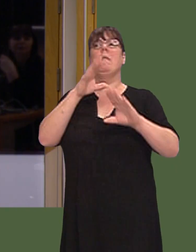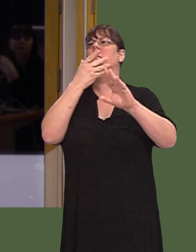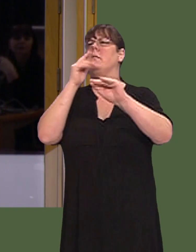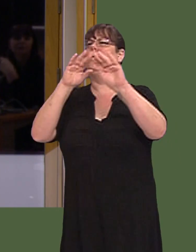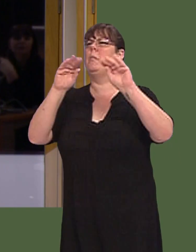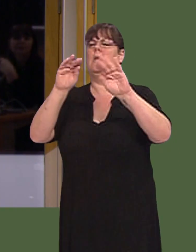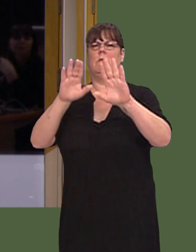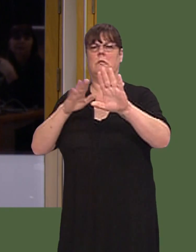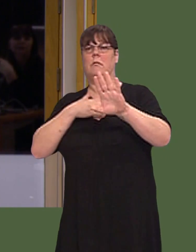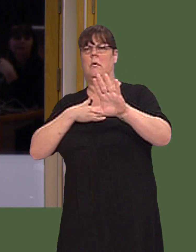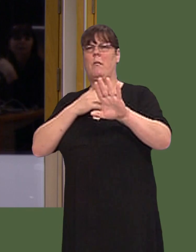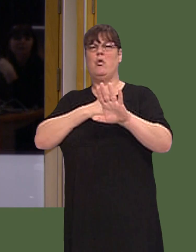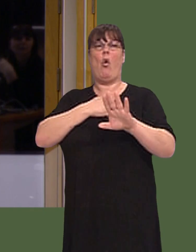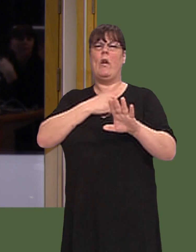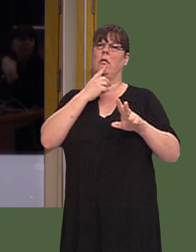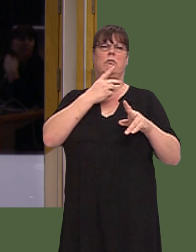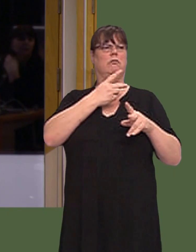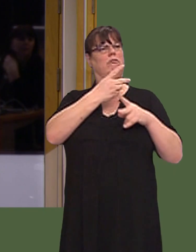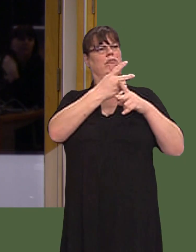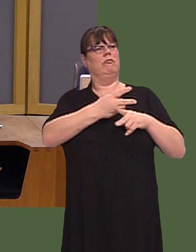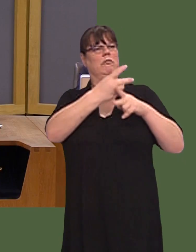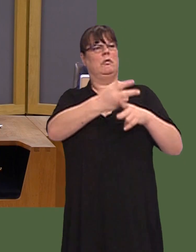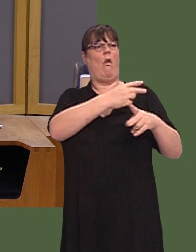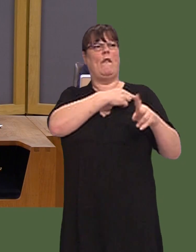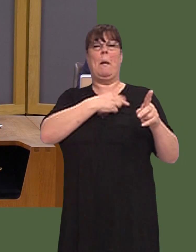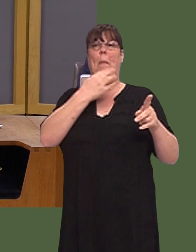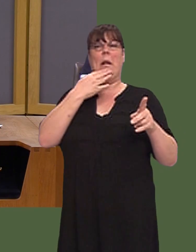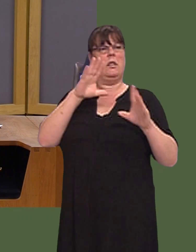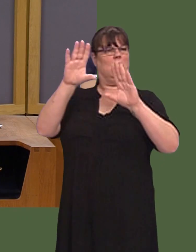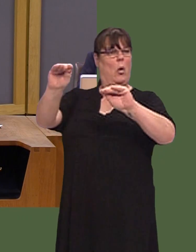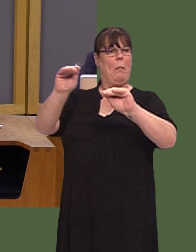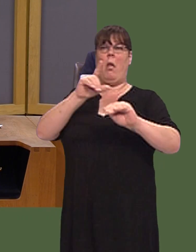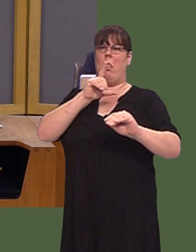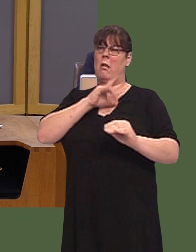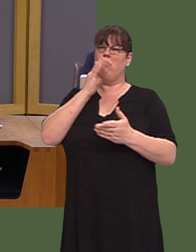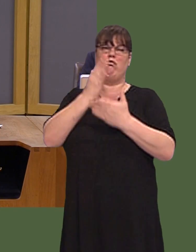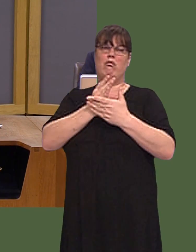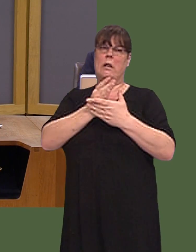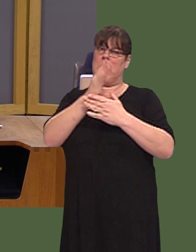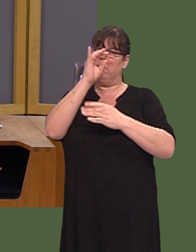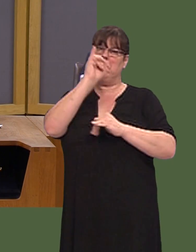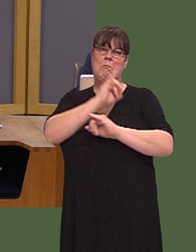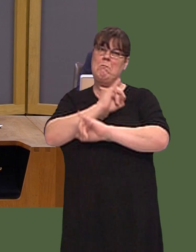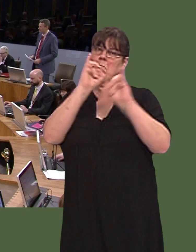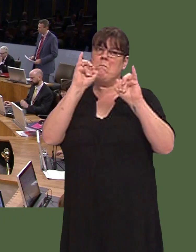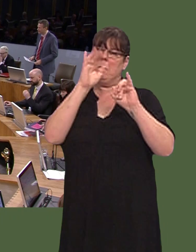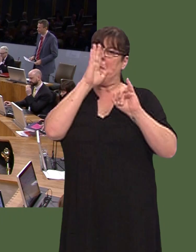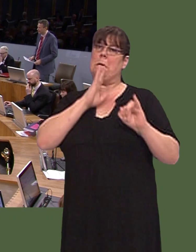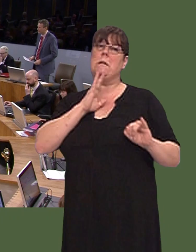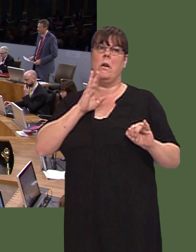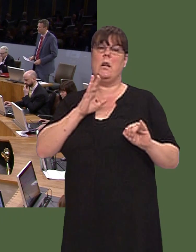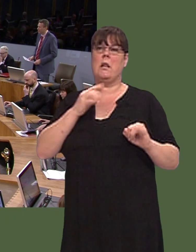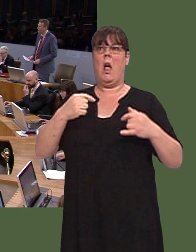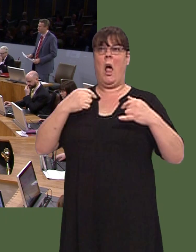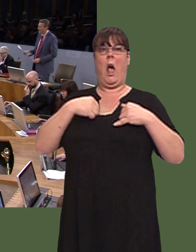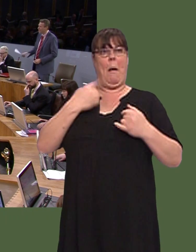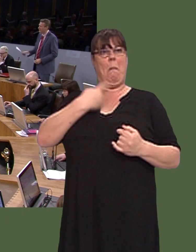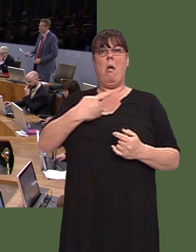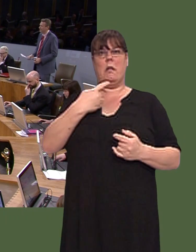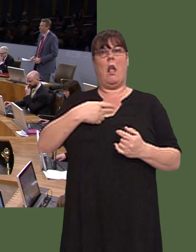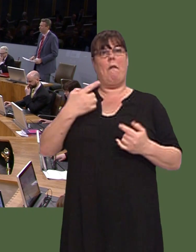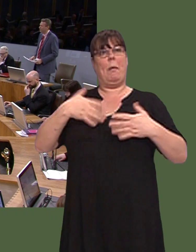yr ardal honno, ac wrth gwrs mae yna ganodd o 2 nawr yn cael ei codi o ganlyniad i'r cynllun datblygu lleol. A fyddwch chi'n cytuno gyda fi bod sefyllfa o'r